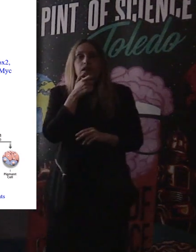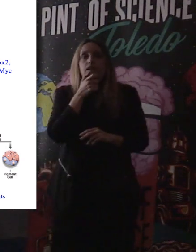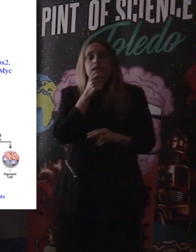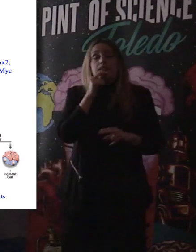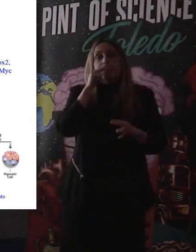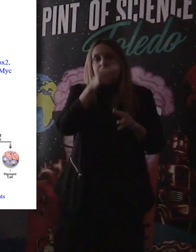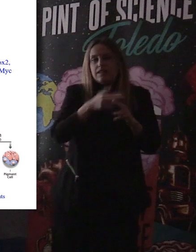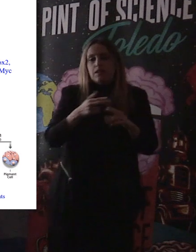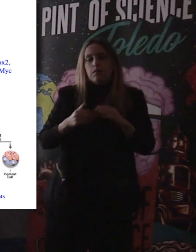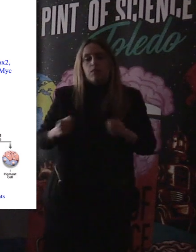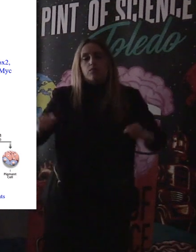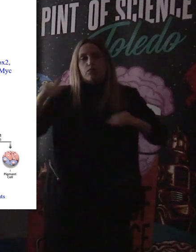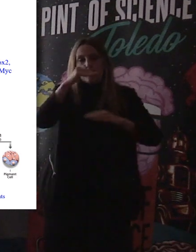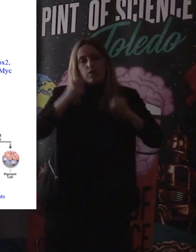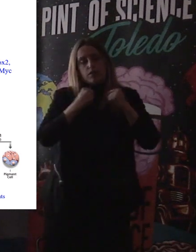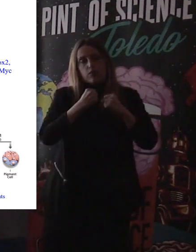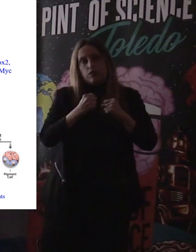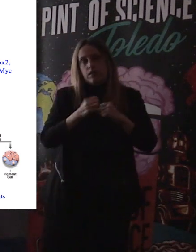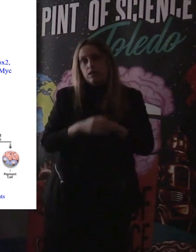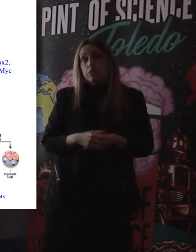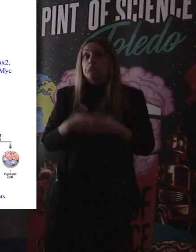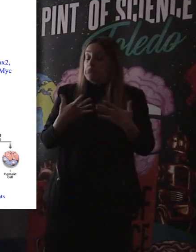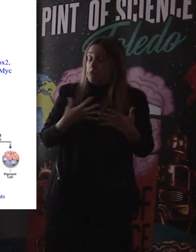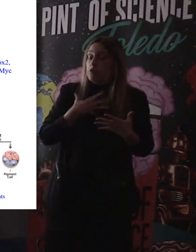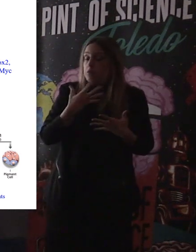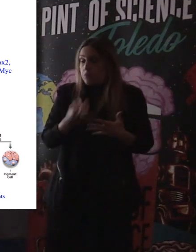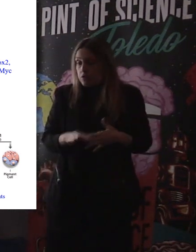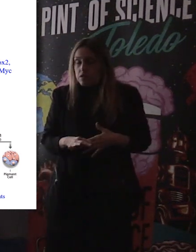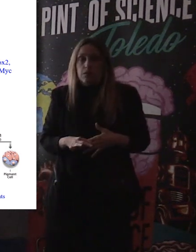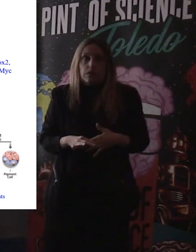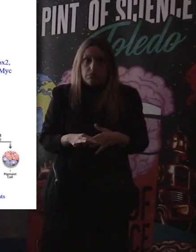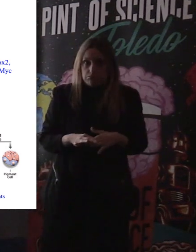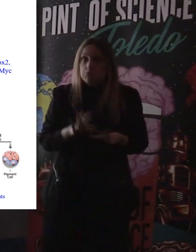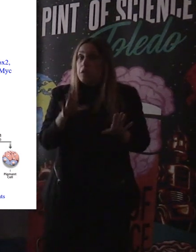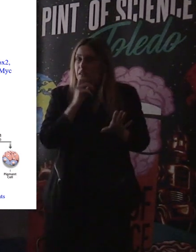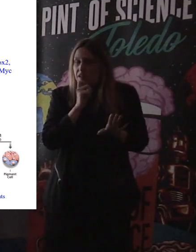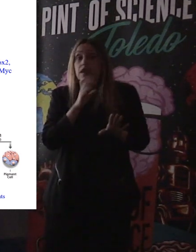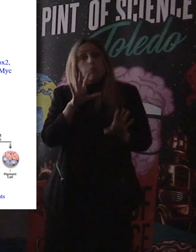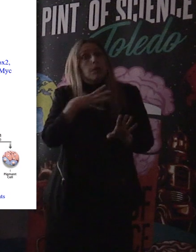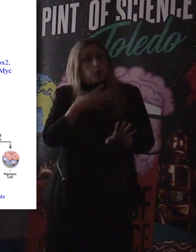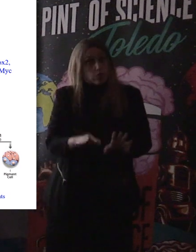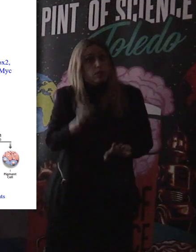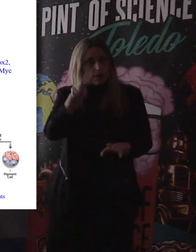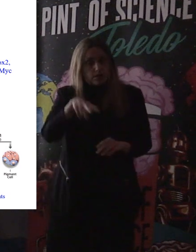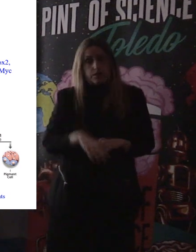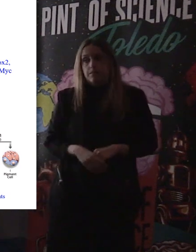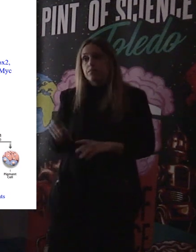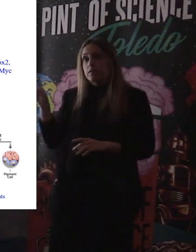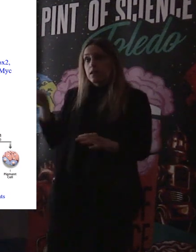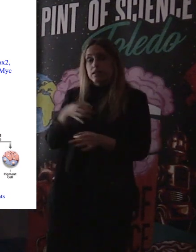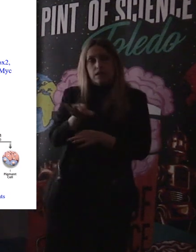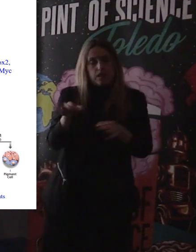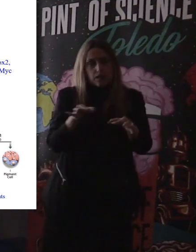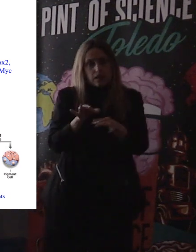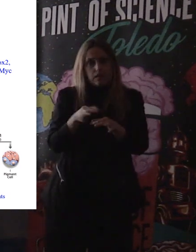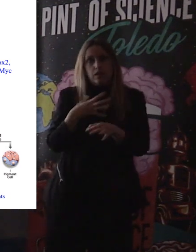es posible. Eso es muy difícil, no funciona muy fácil, pero sí es posible. Y esta célula se